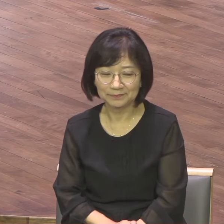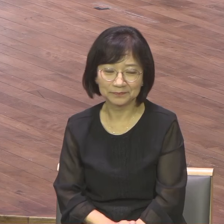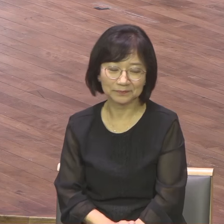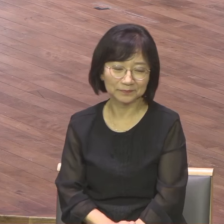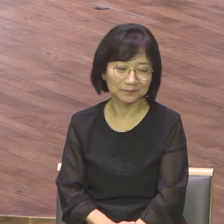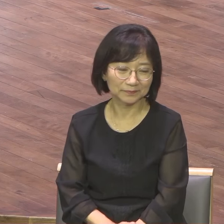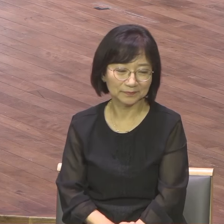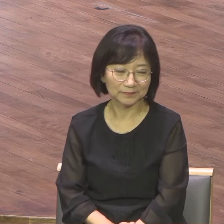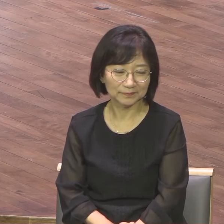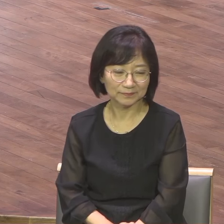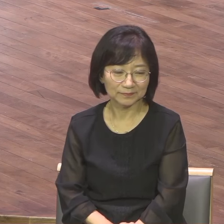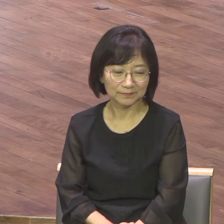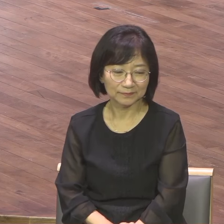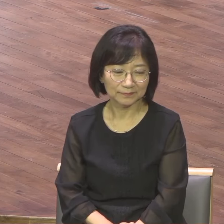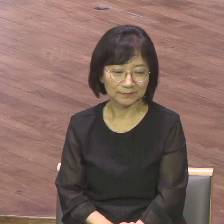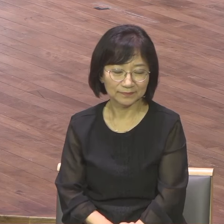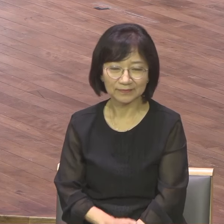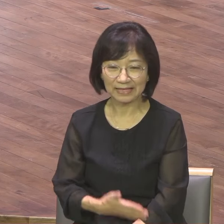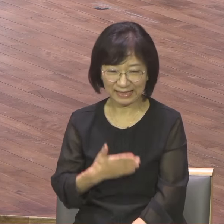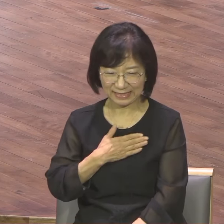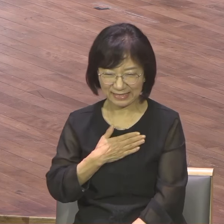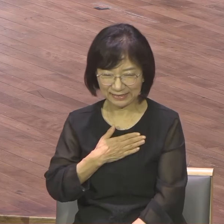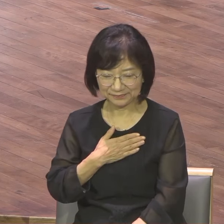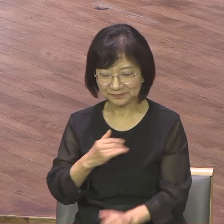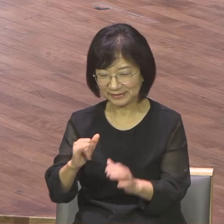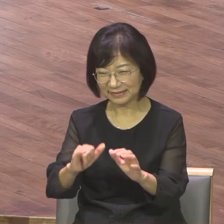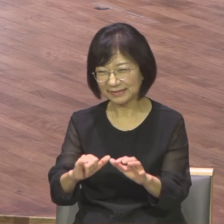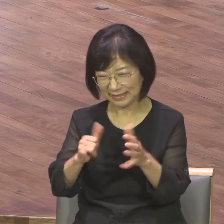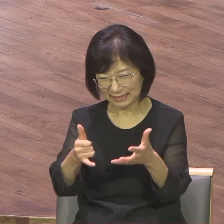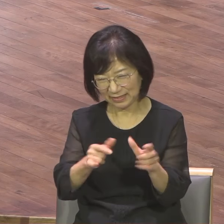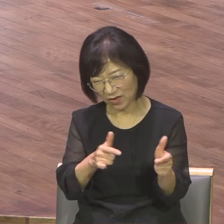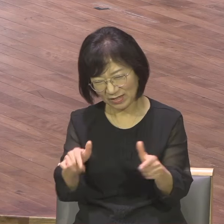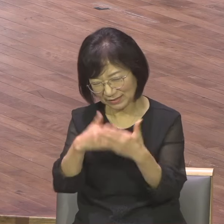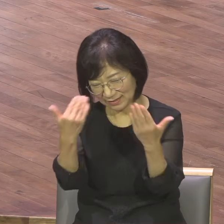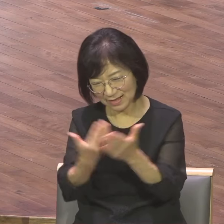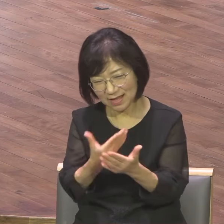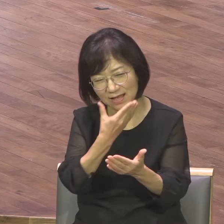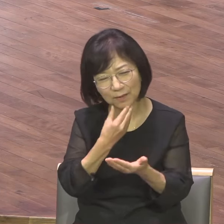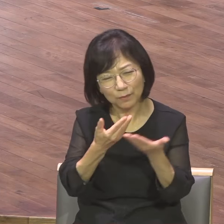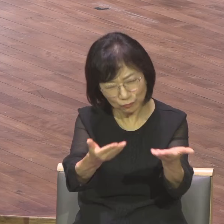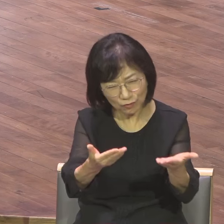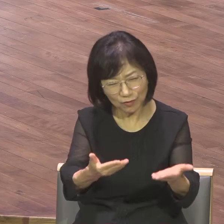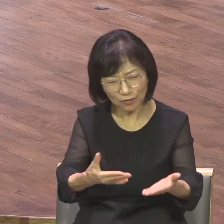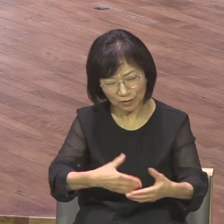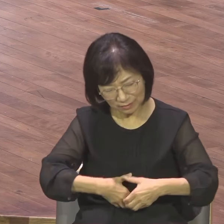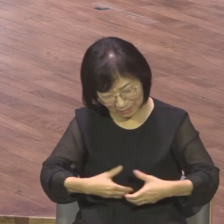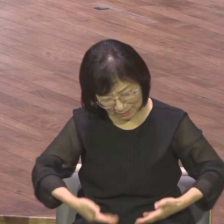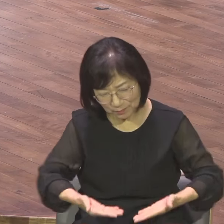그래서 제가요 서론을 다 양보하라고 그렇게 강조를 하고 있잖아요. 평소 때도